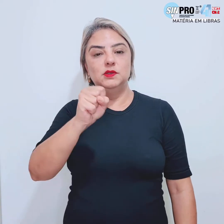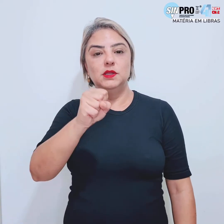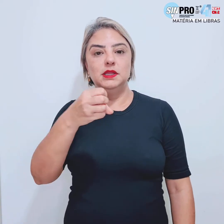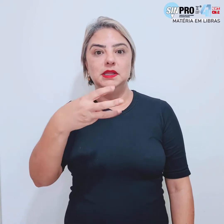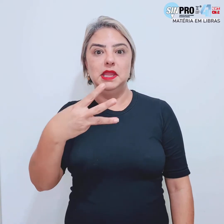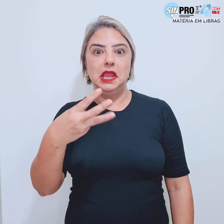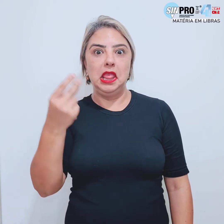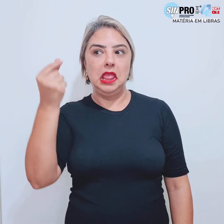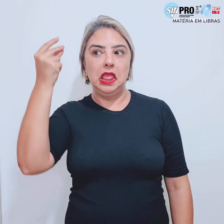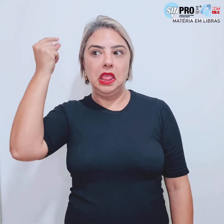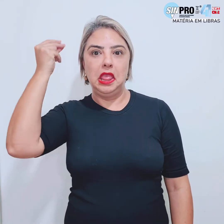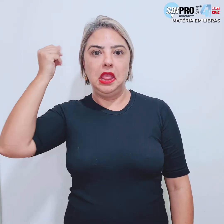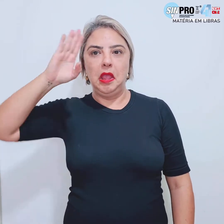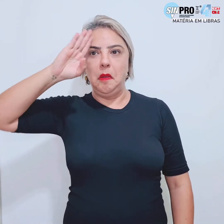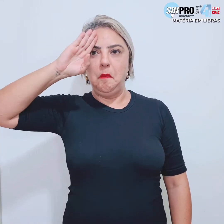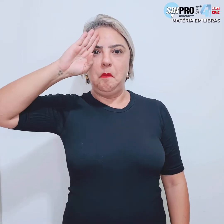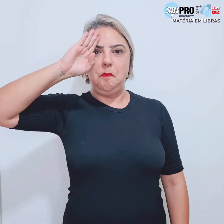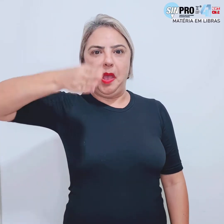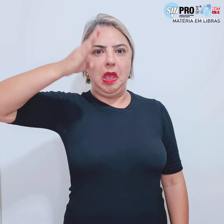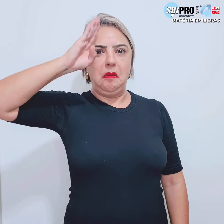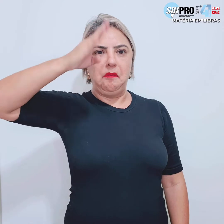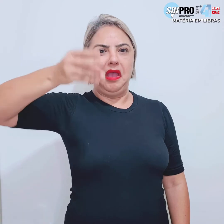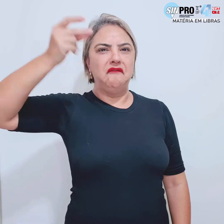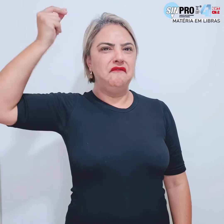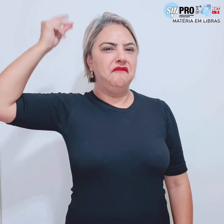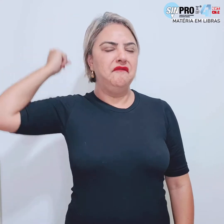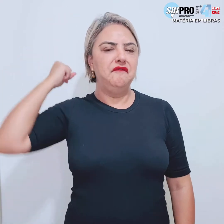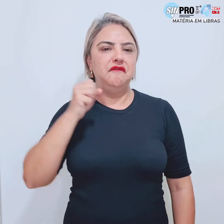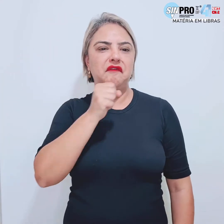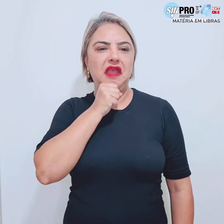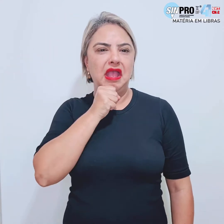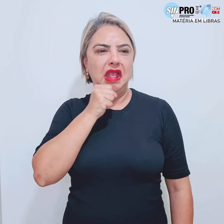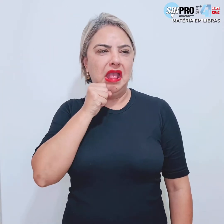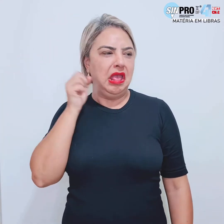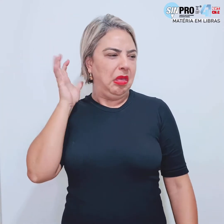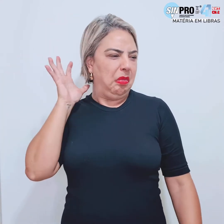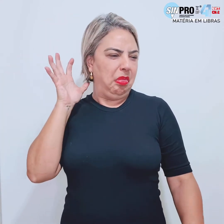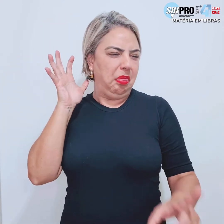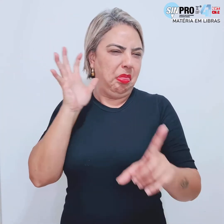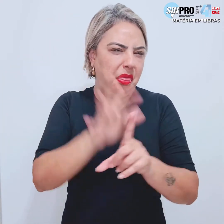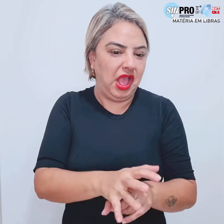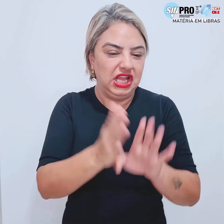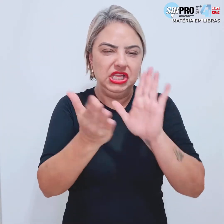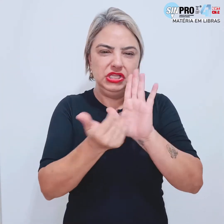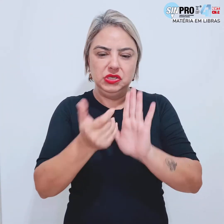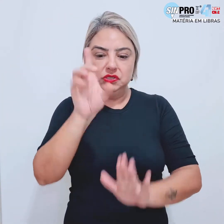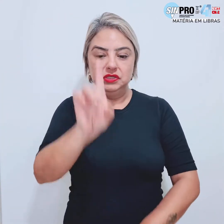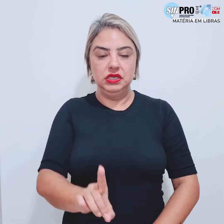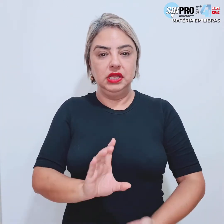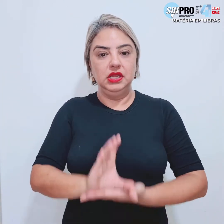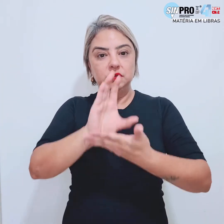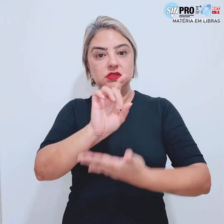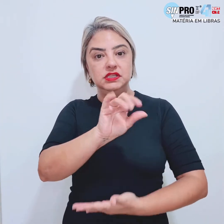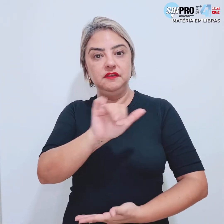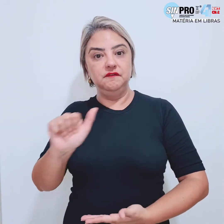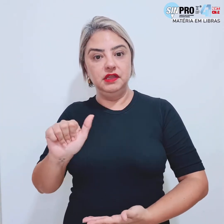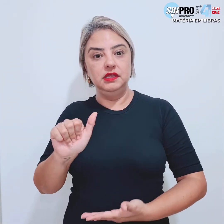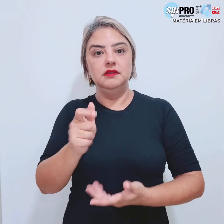7.170/1983, da ditadura civil-militar, que massacrou direitos civis, financeiros